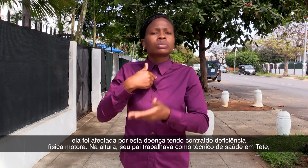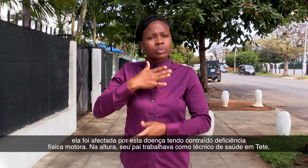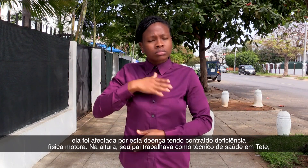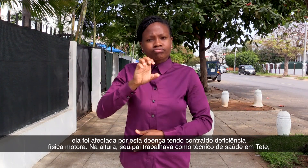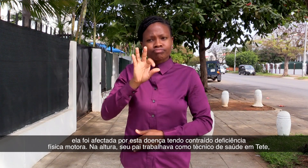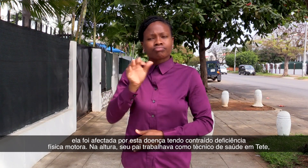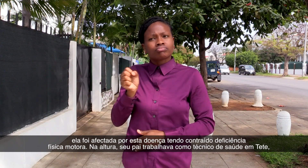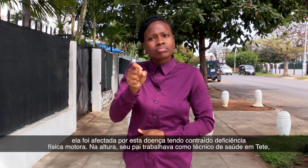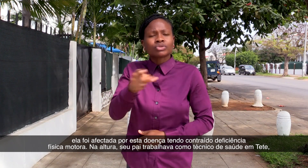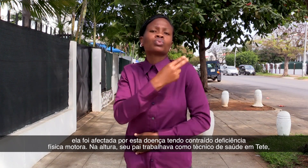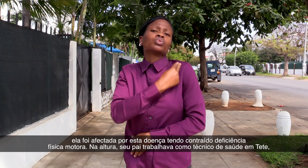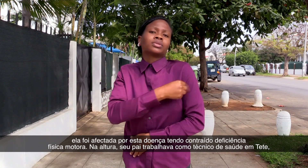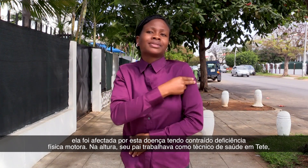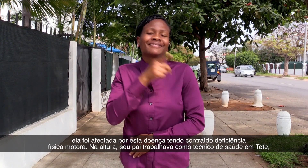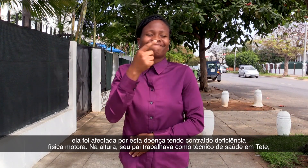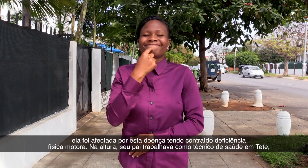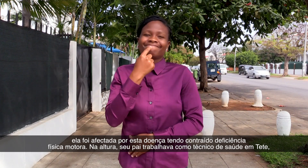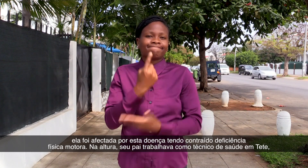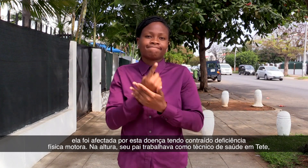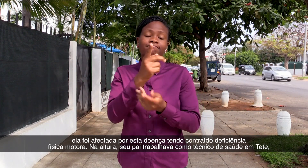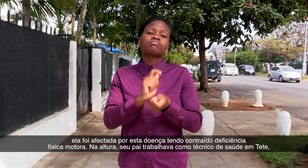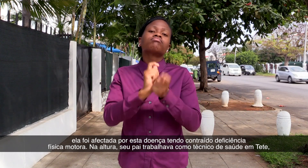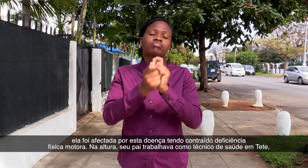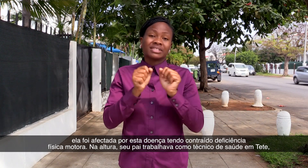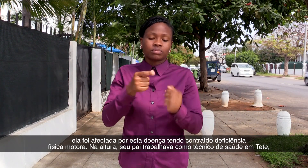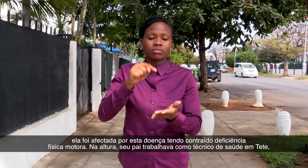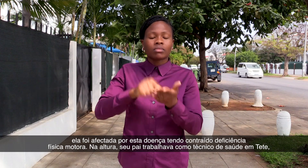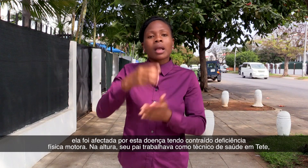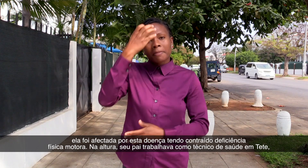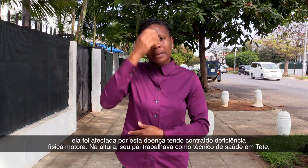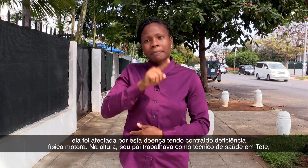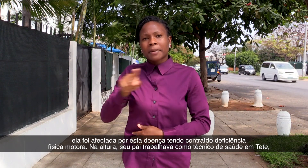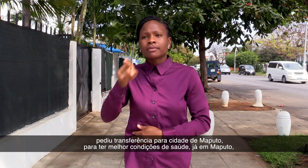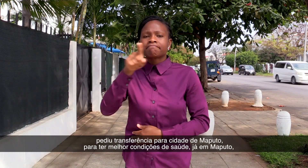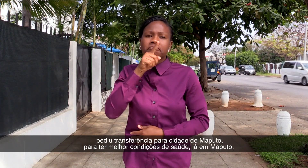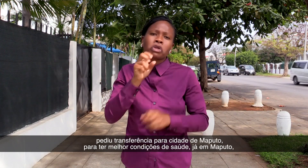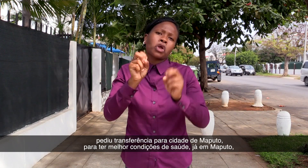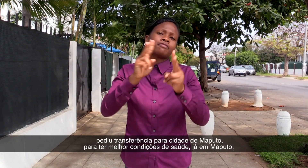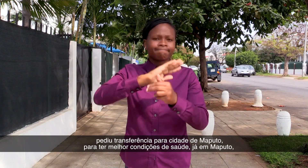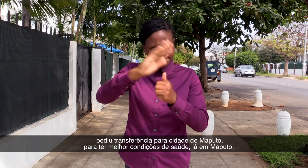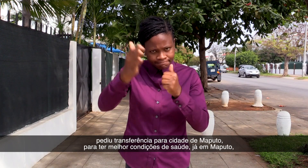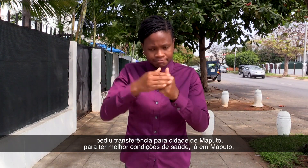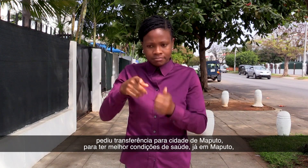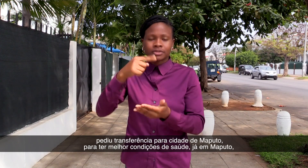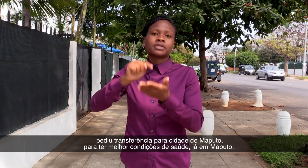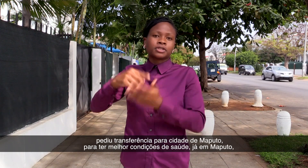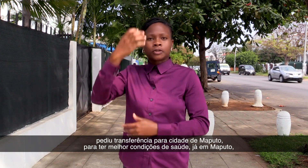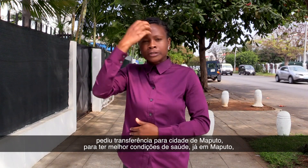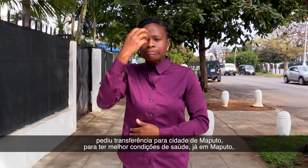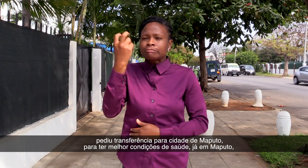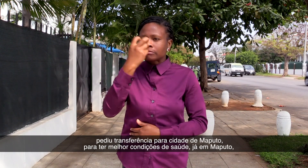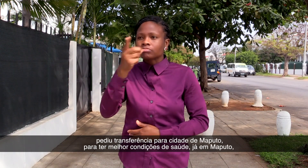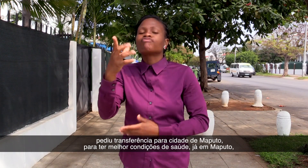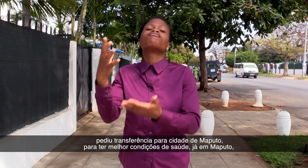deficiência físico-motora. Na altura, seu pai trabalhava como técnico de saúde em Tete. Pediu transferência para a cidade de